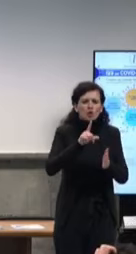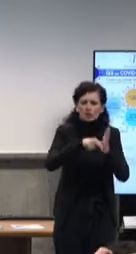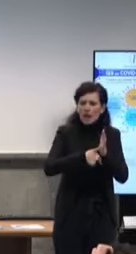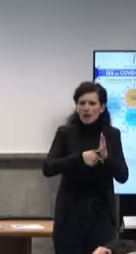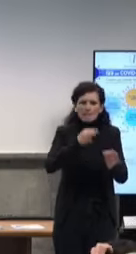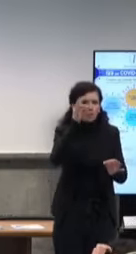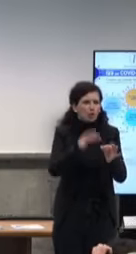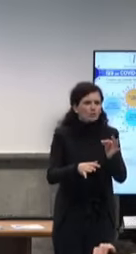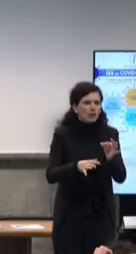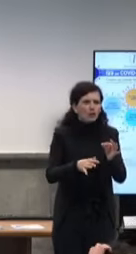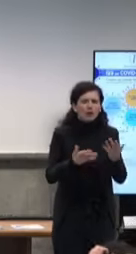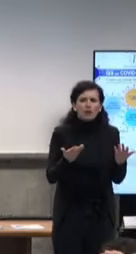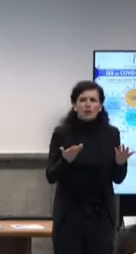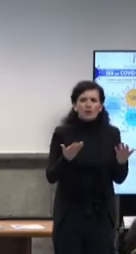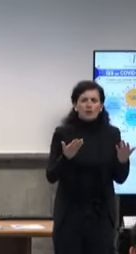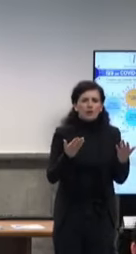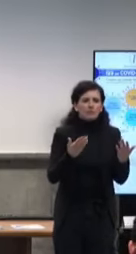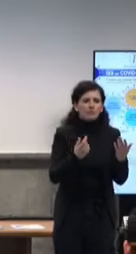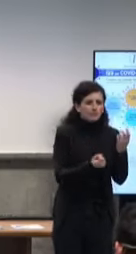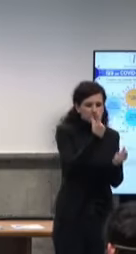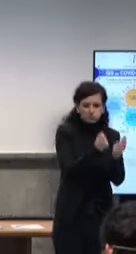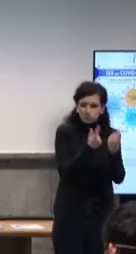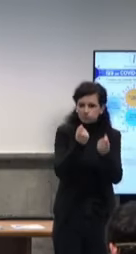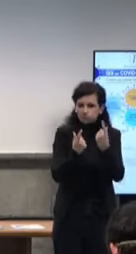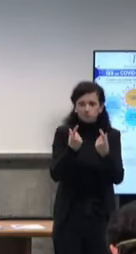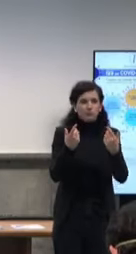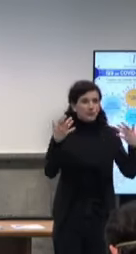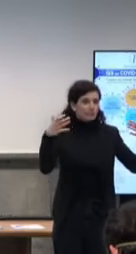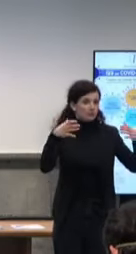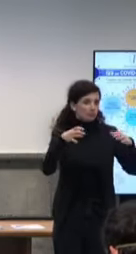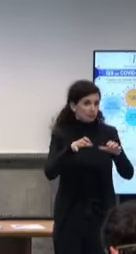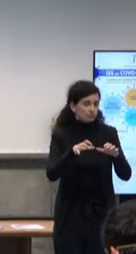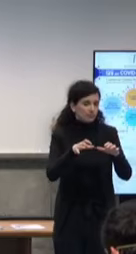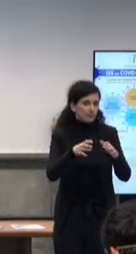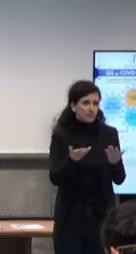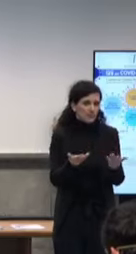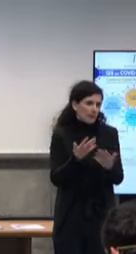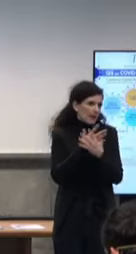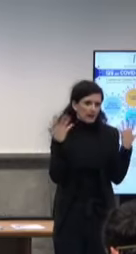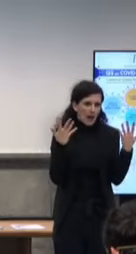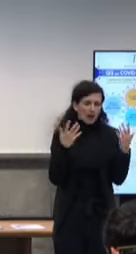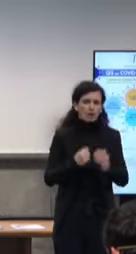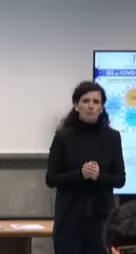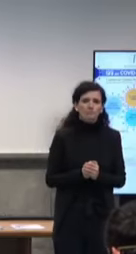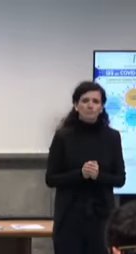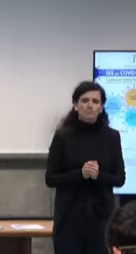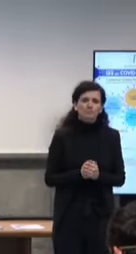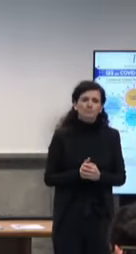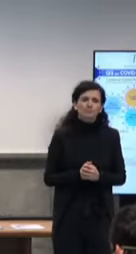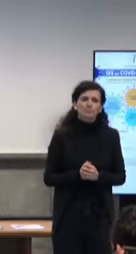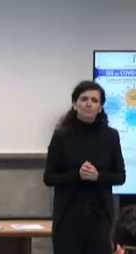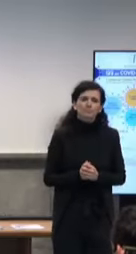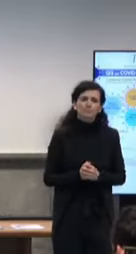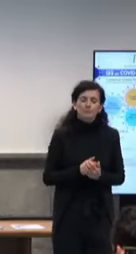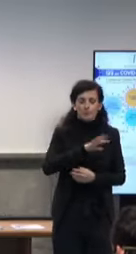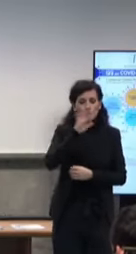di diminuzione della casistica rispetto alle sonate precedenti che e molto chiara un'altra cosa da